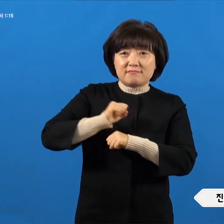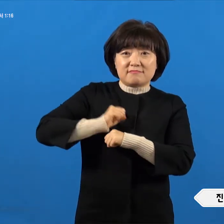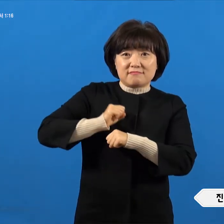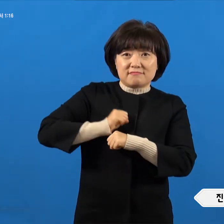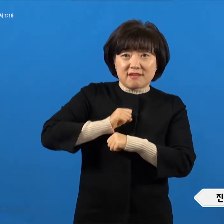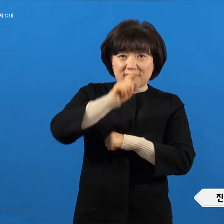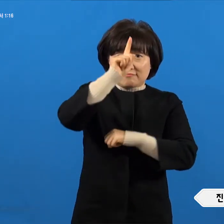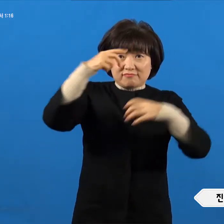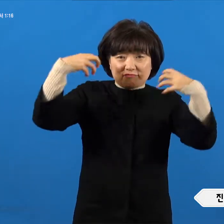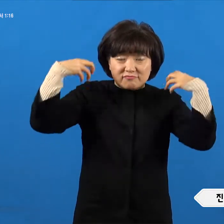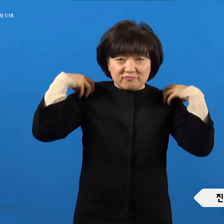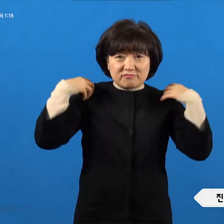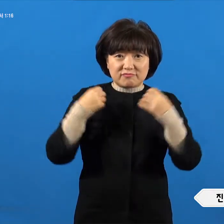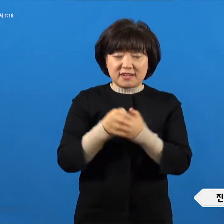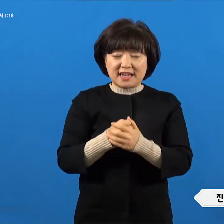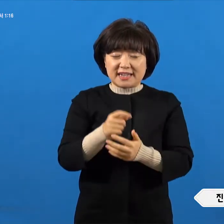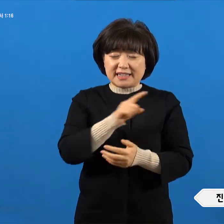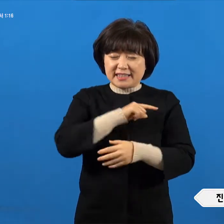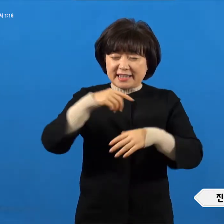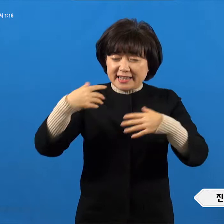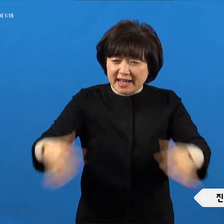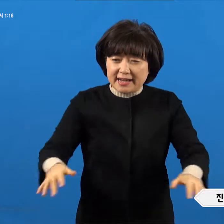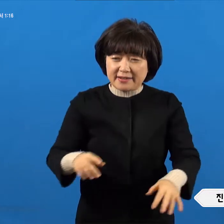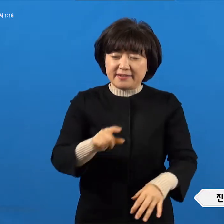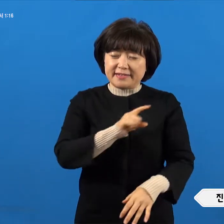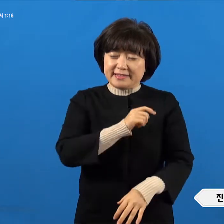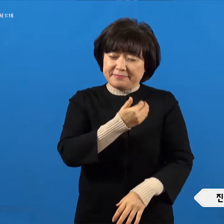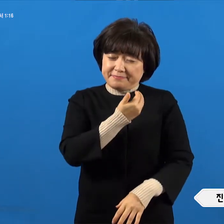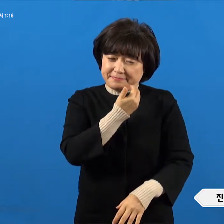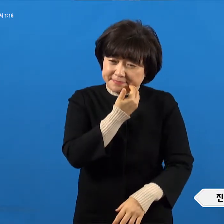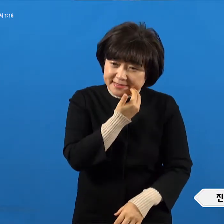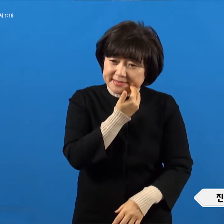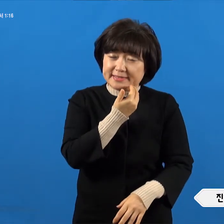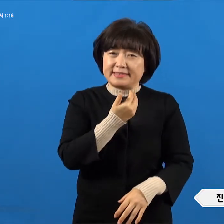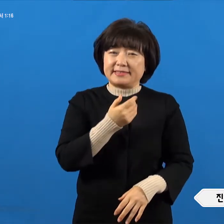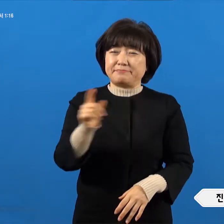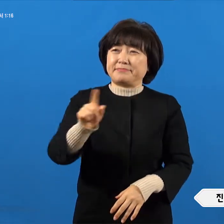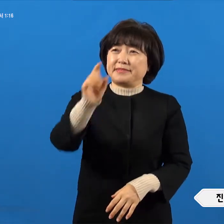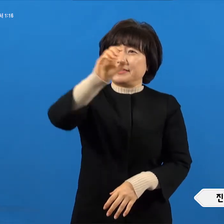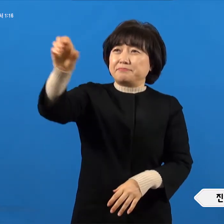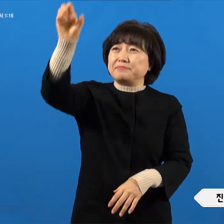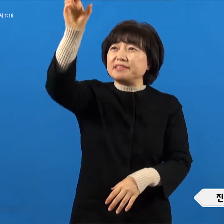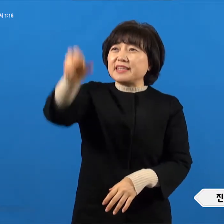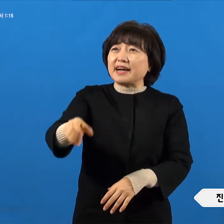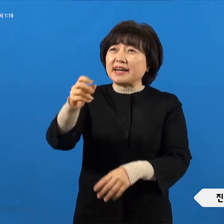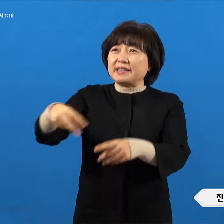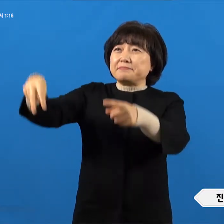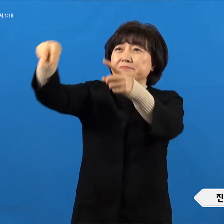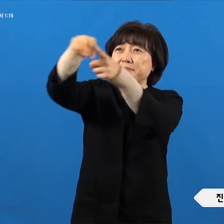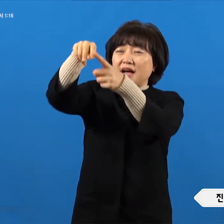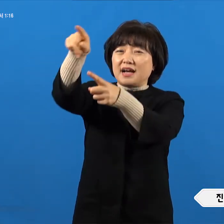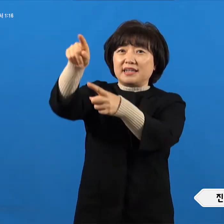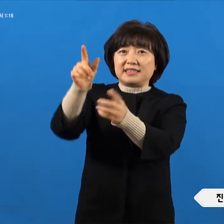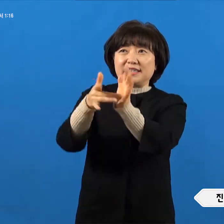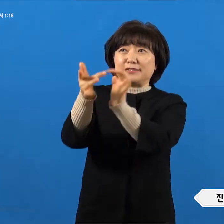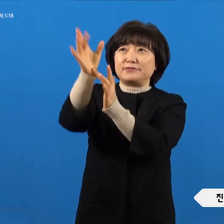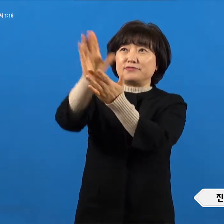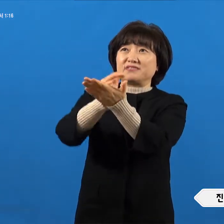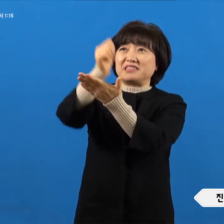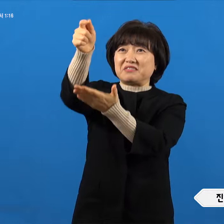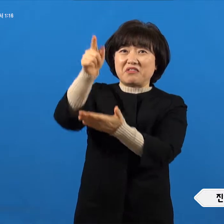가장 약하고 가장 수치스럽고 가장 능욕스러운 십자가의 죽음의 메시아를 환영할